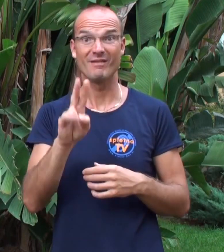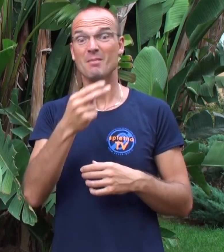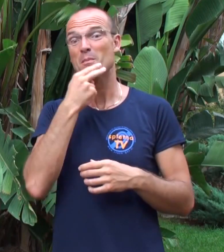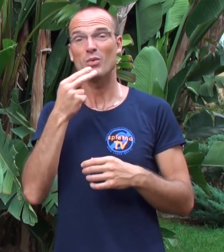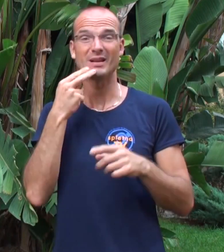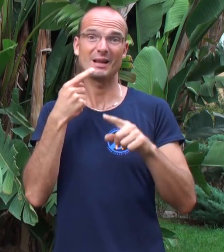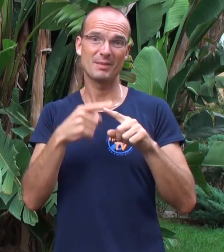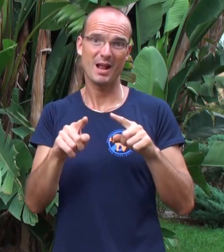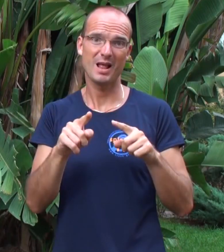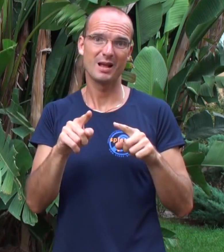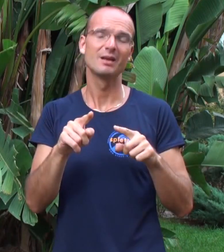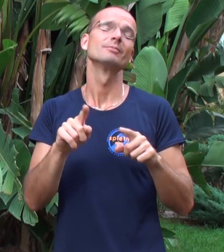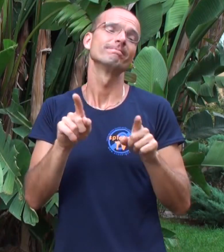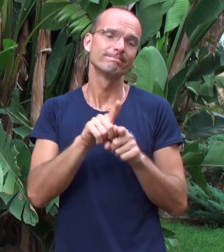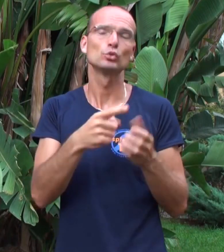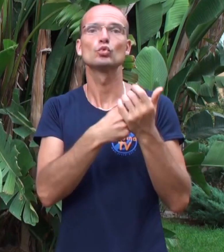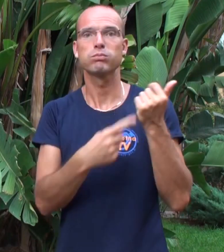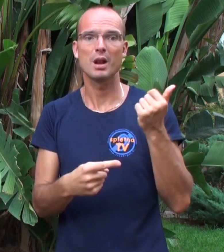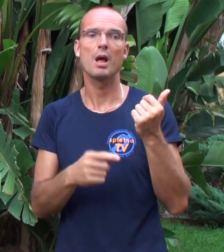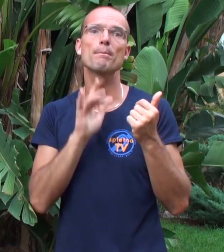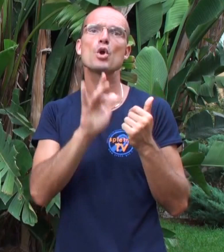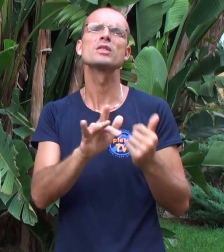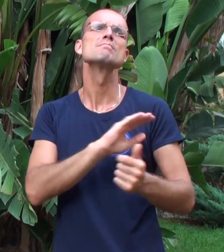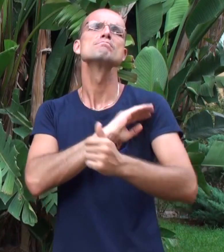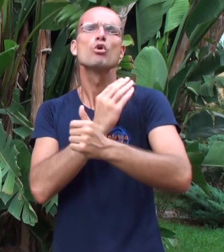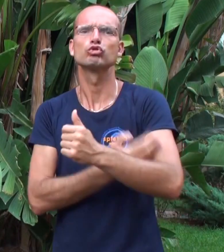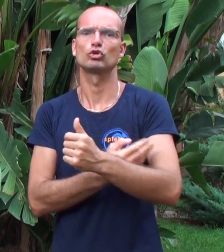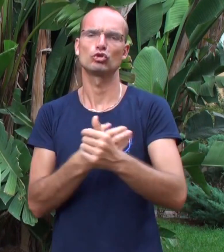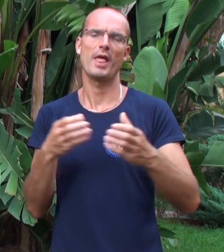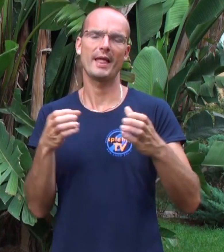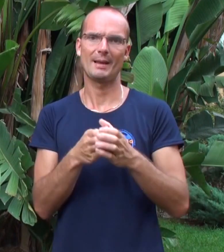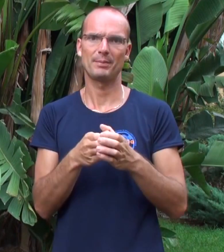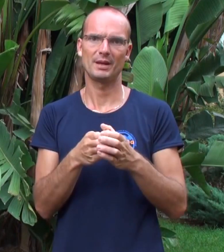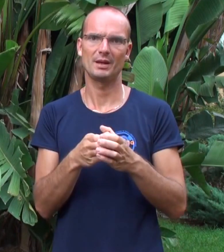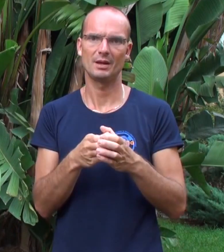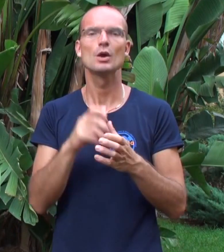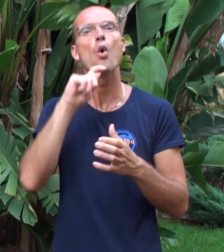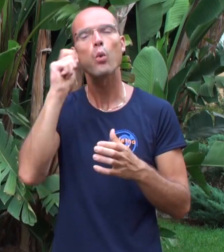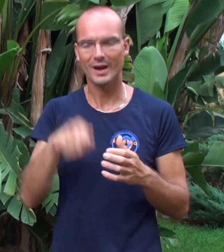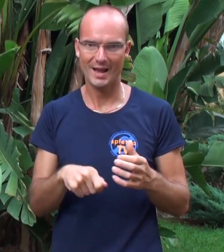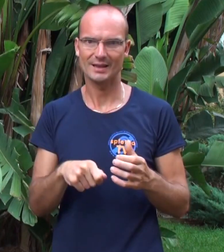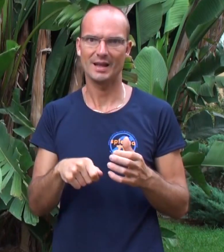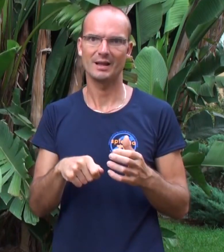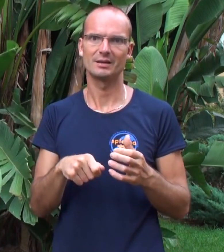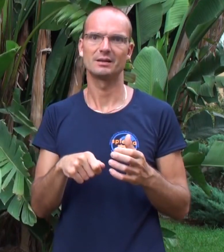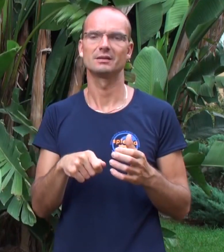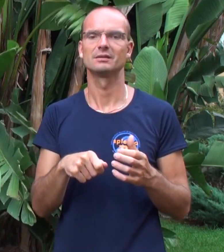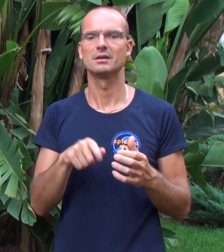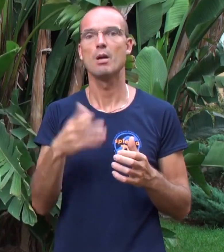pa Simona in Maja so prav tako izgubili proti veliko močnejši ekipi Ukrajine, ki je bila nosilka